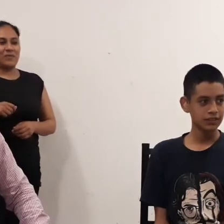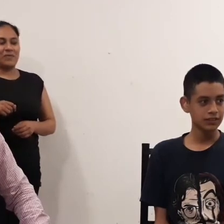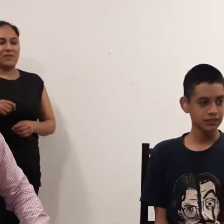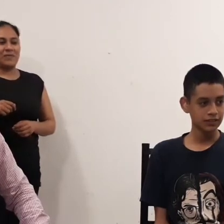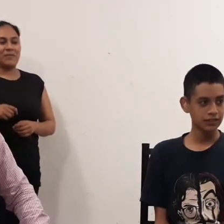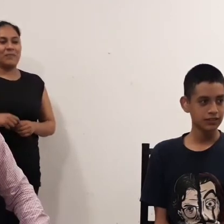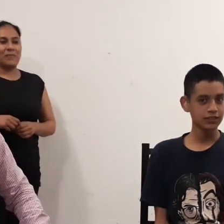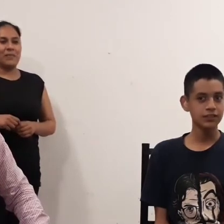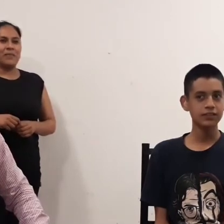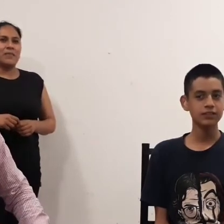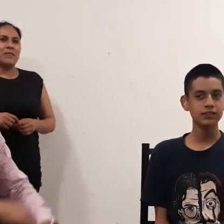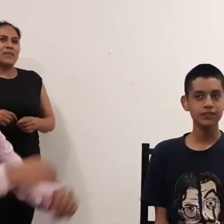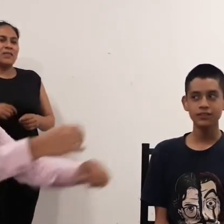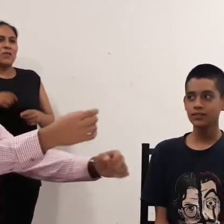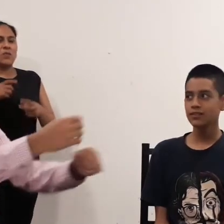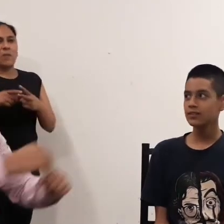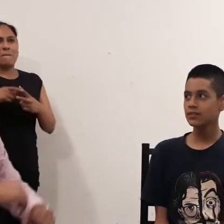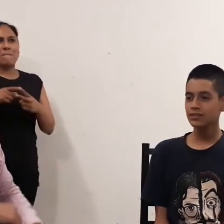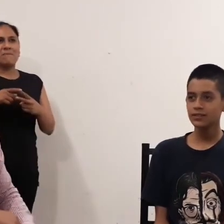materia